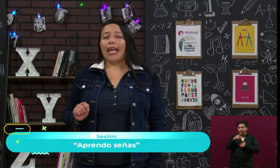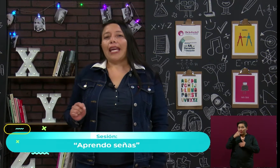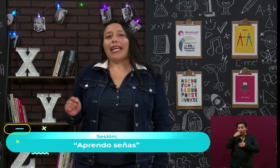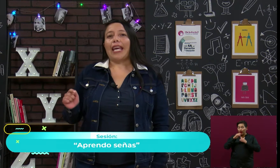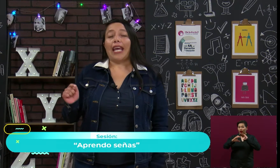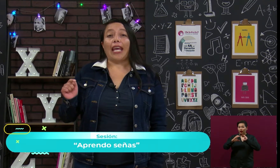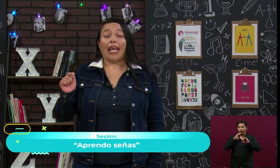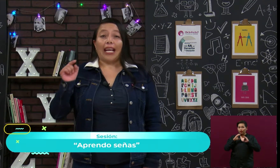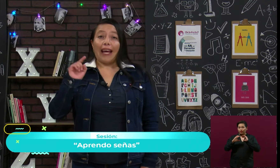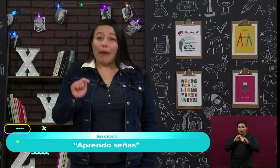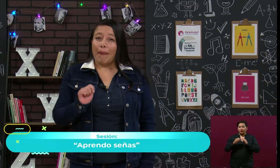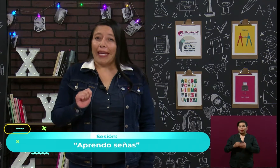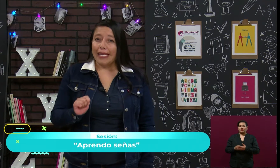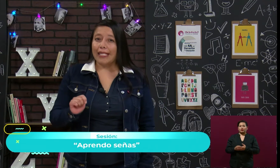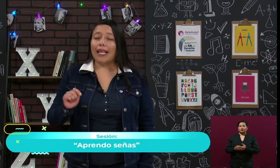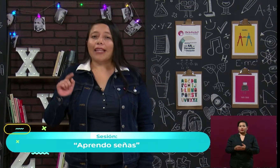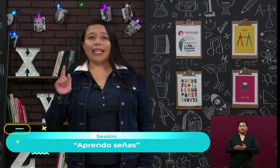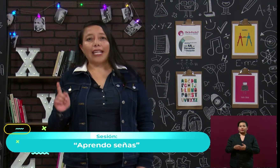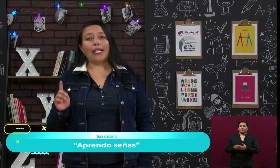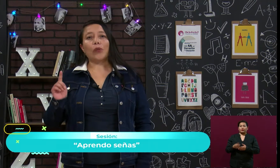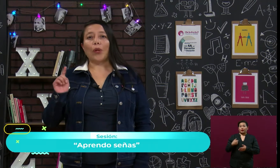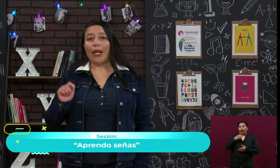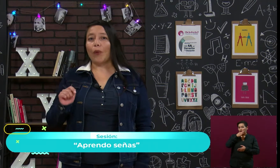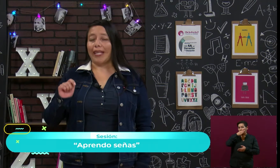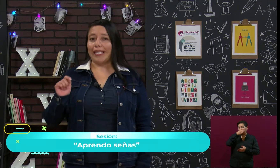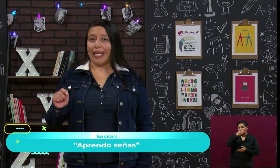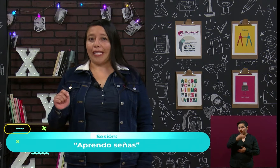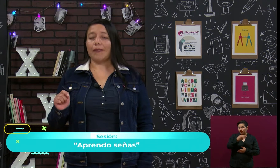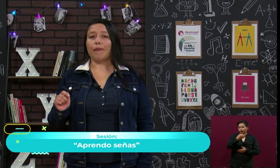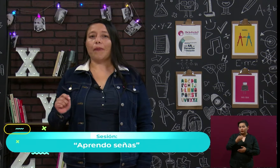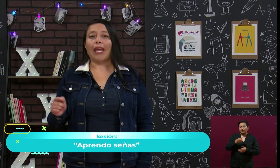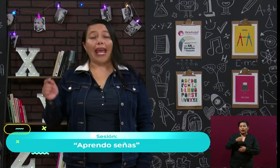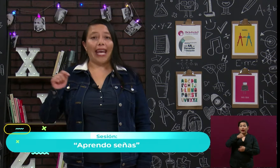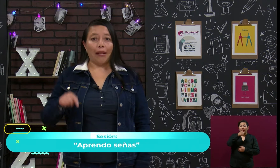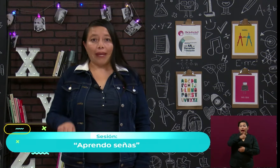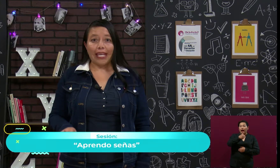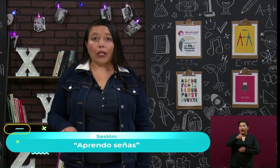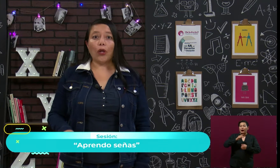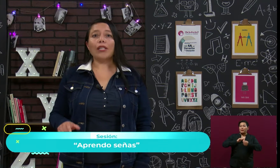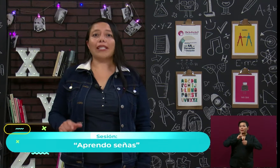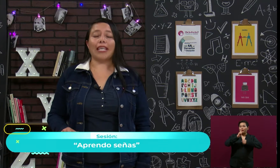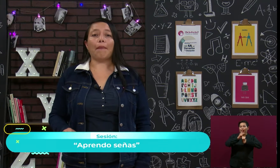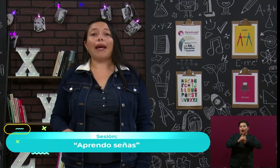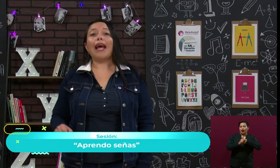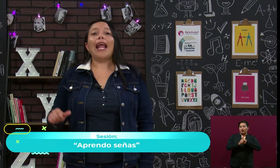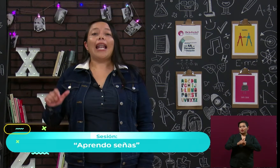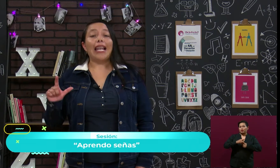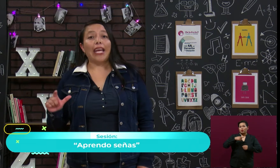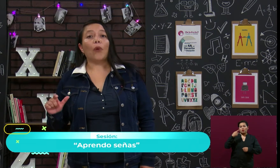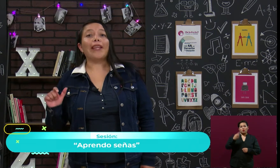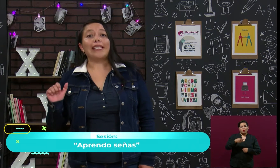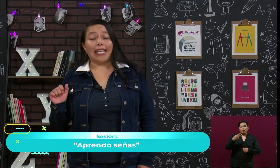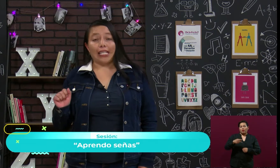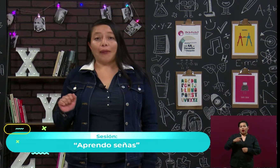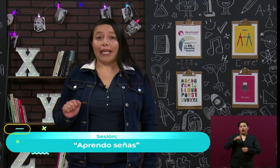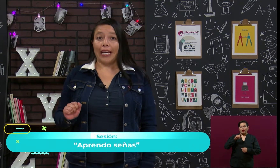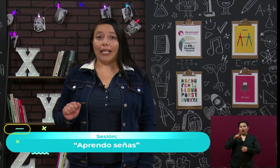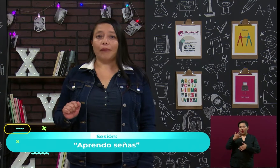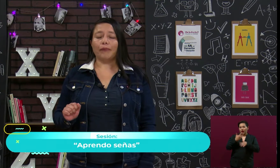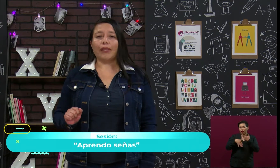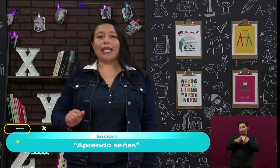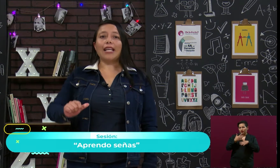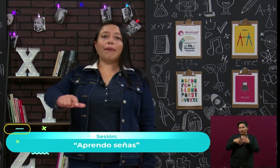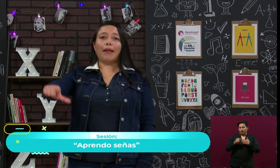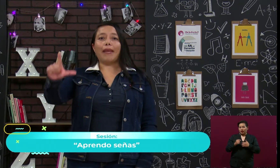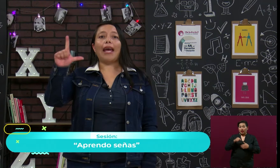decirte que cada país tiene su lengua de señas. En México se llama Lengua de Señas